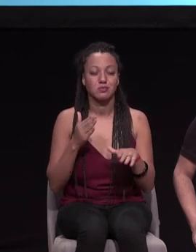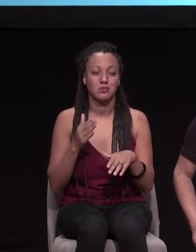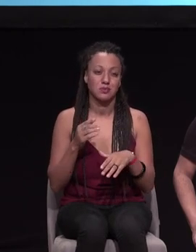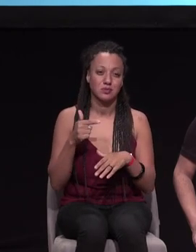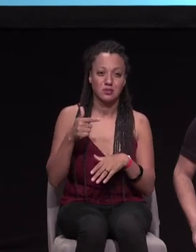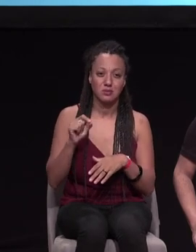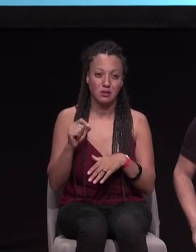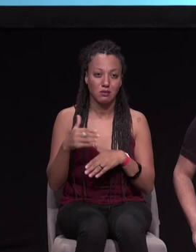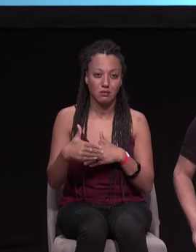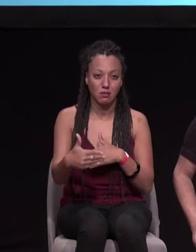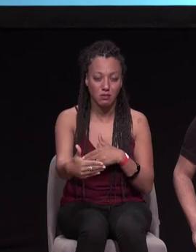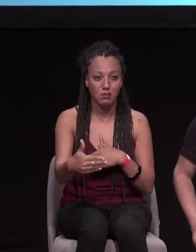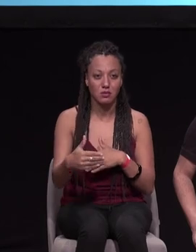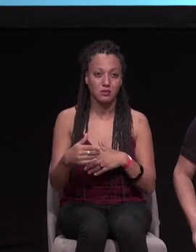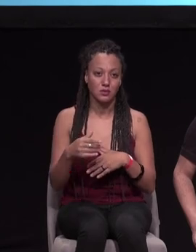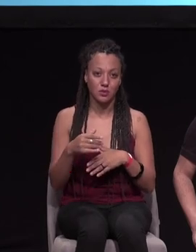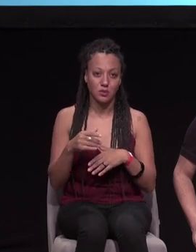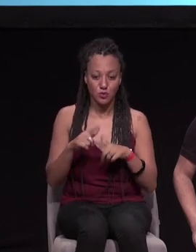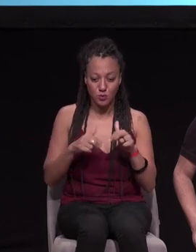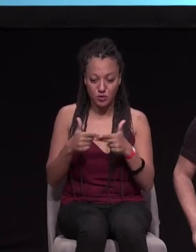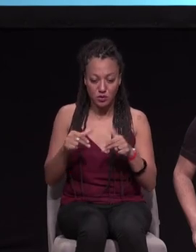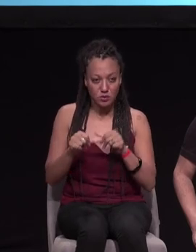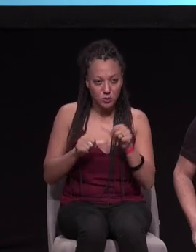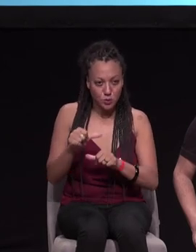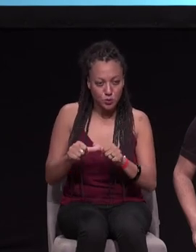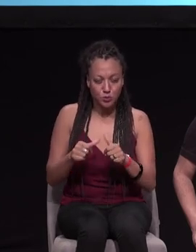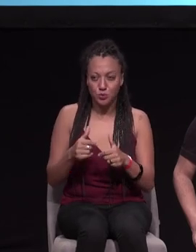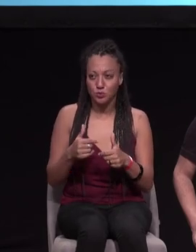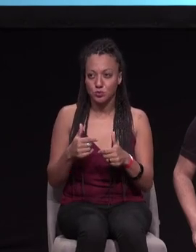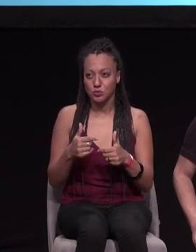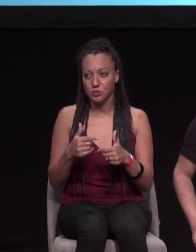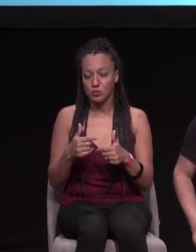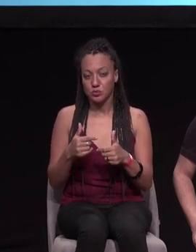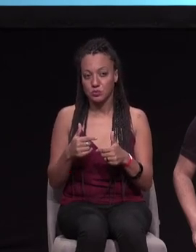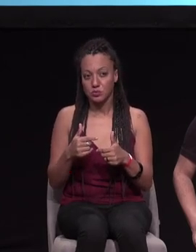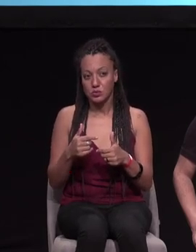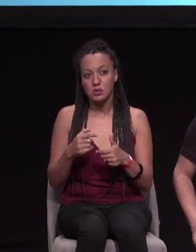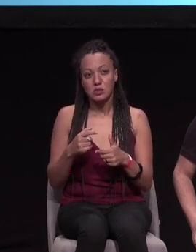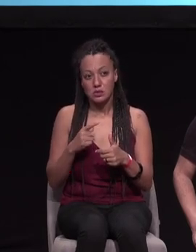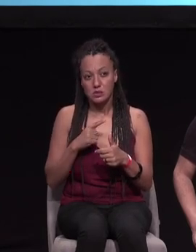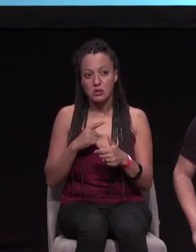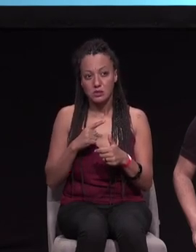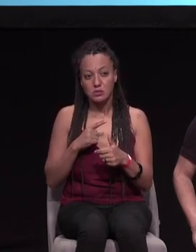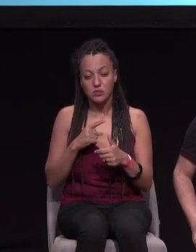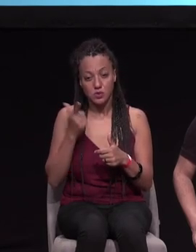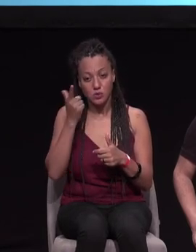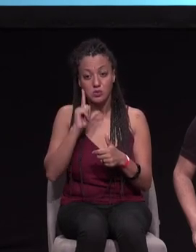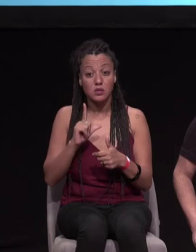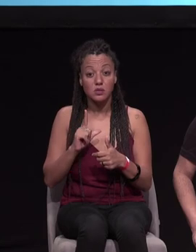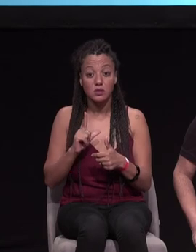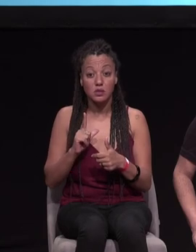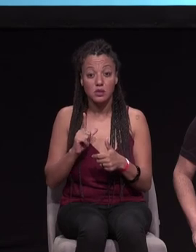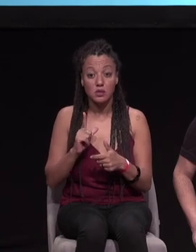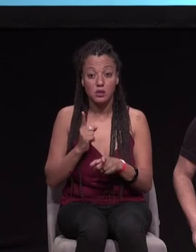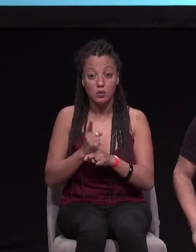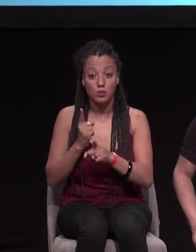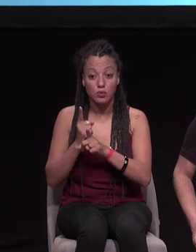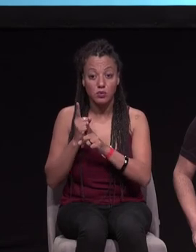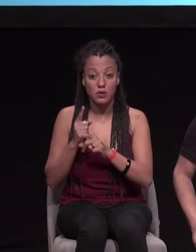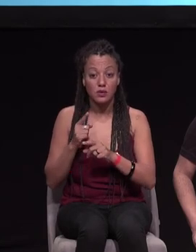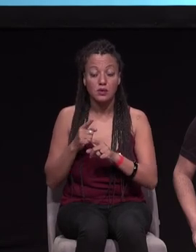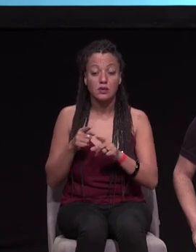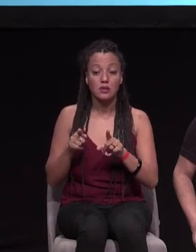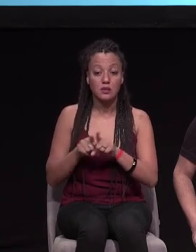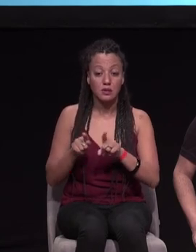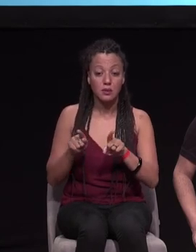compra um objeto moldados enfim produtos que você pode adquirir larga escala e houve também um declínio nessa